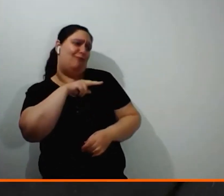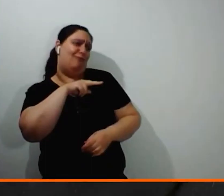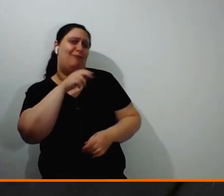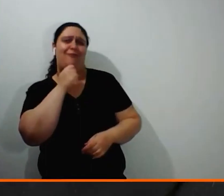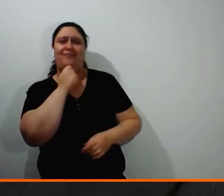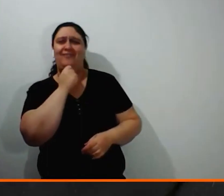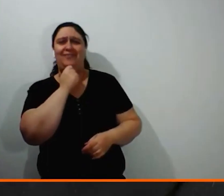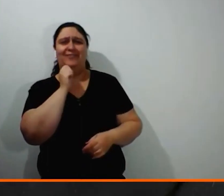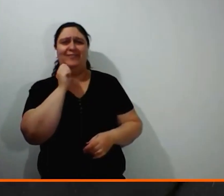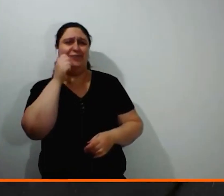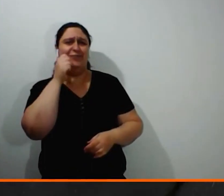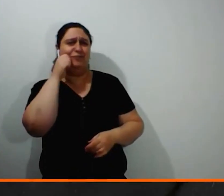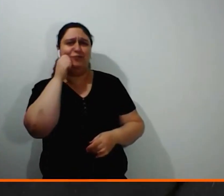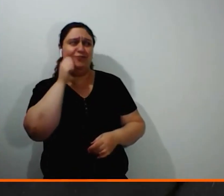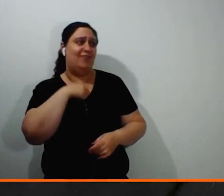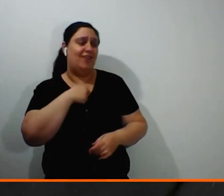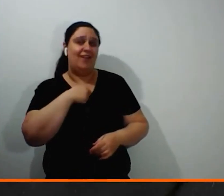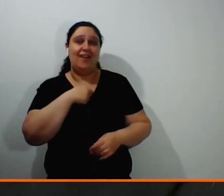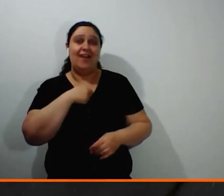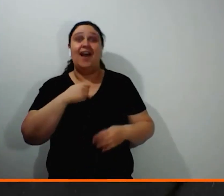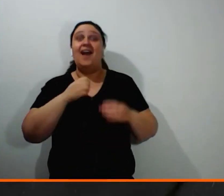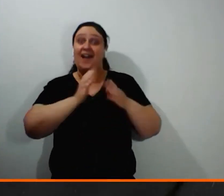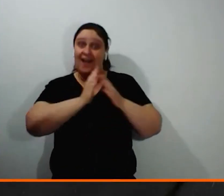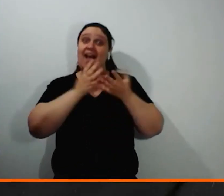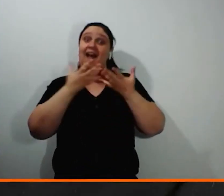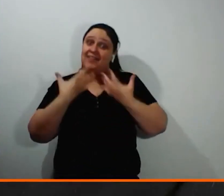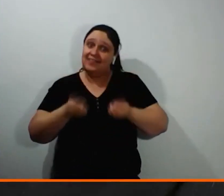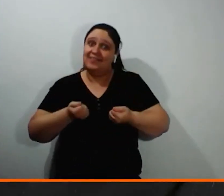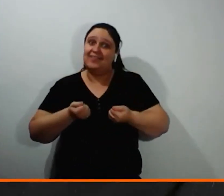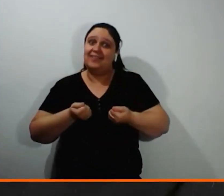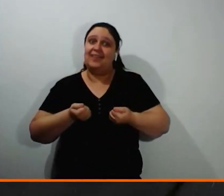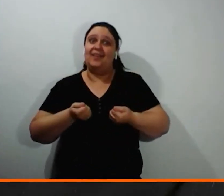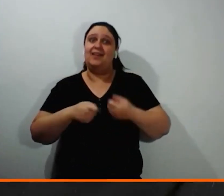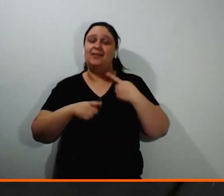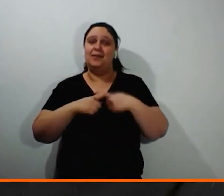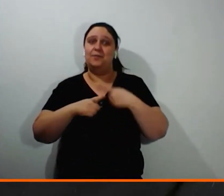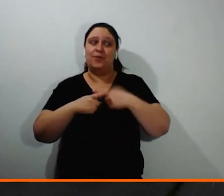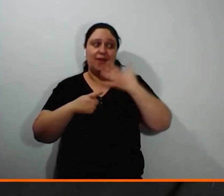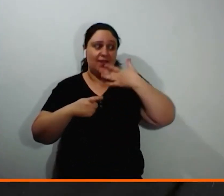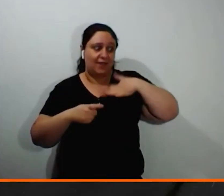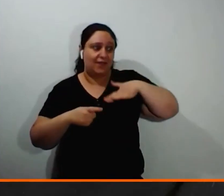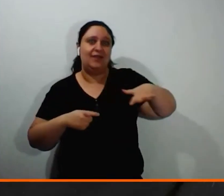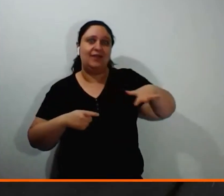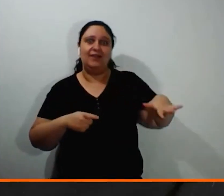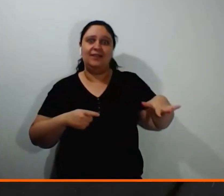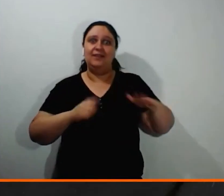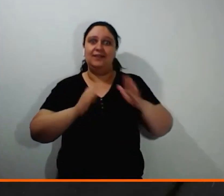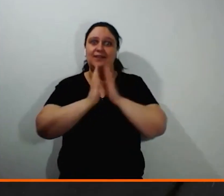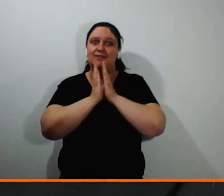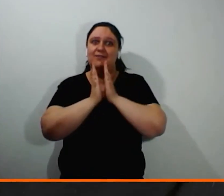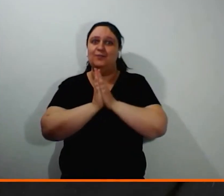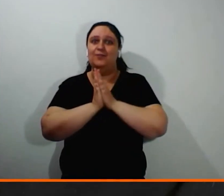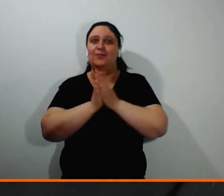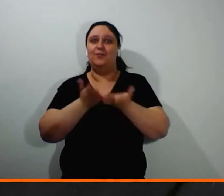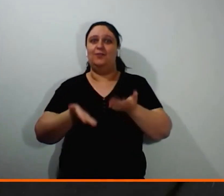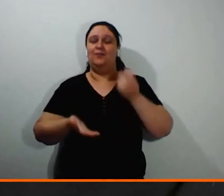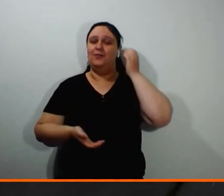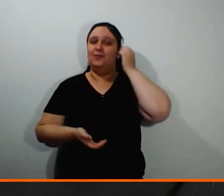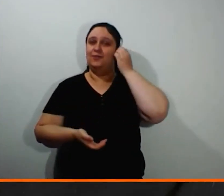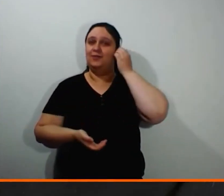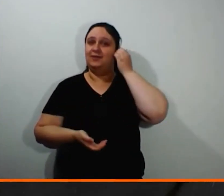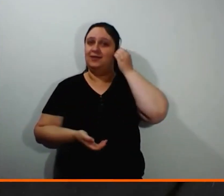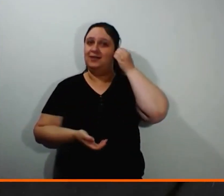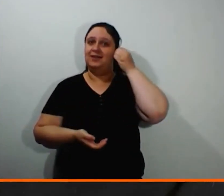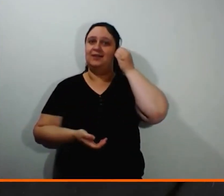barreira nenhuma, se abre totalmente para eles. E eles agem maravilhados, e acabam